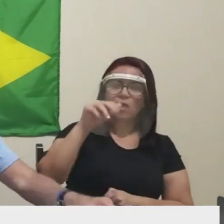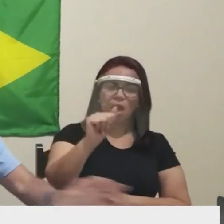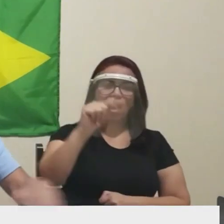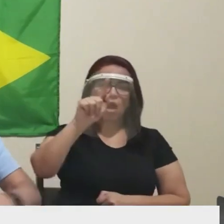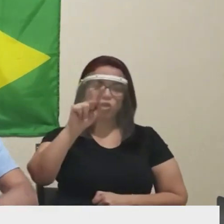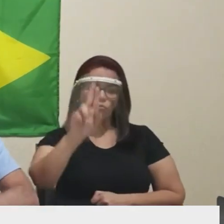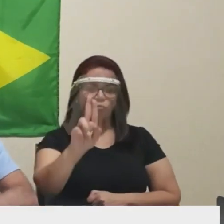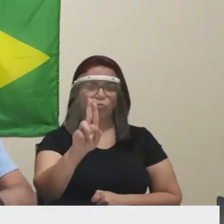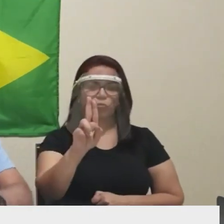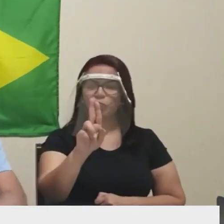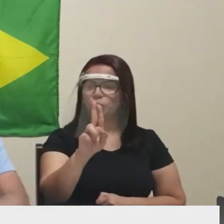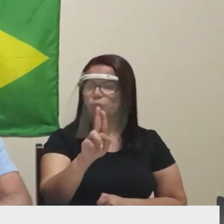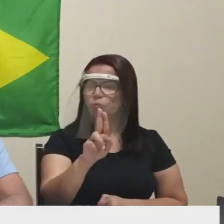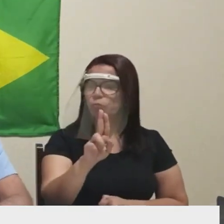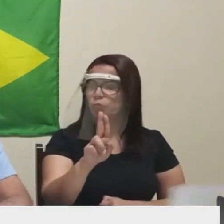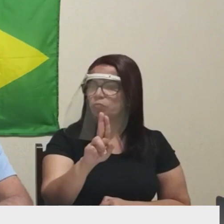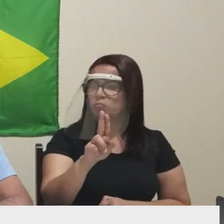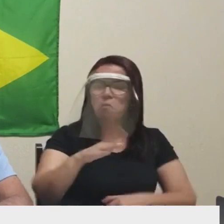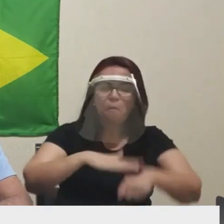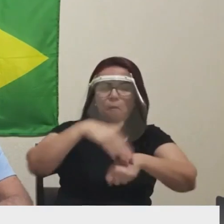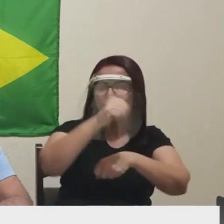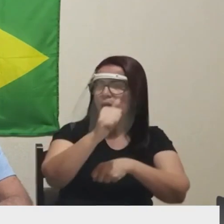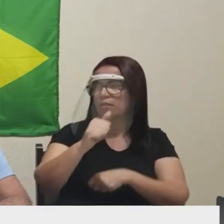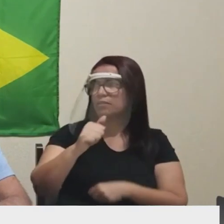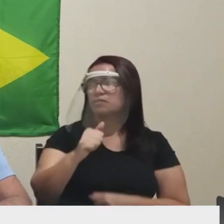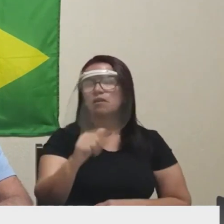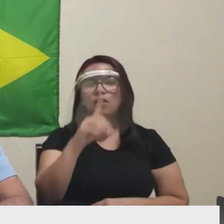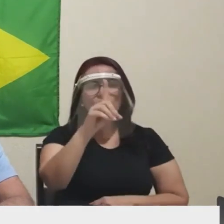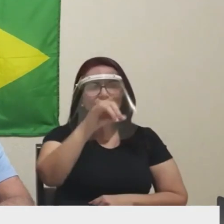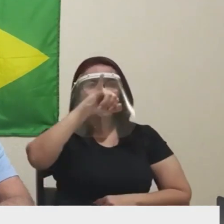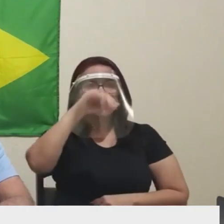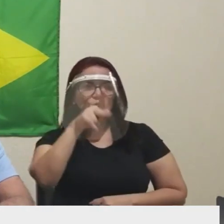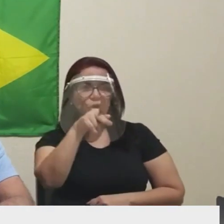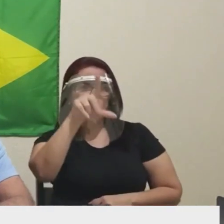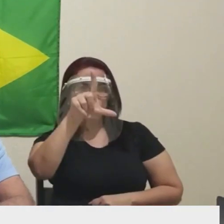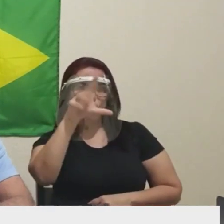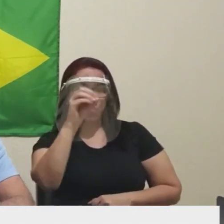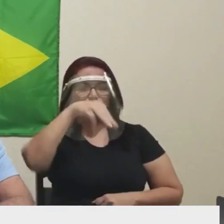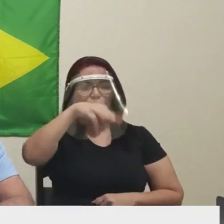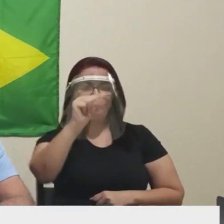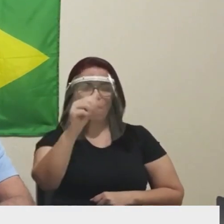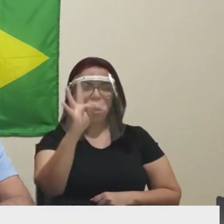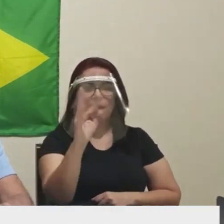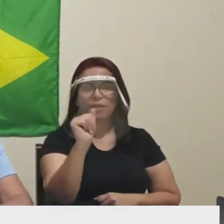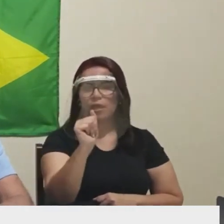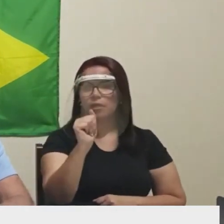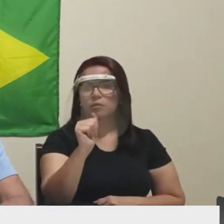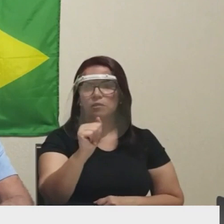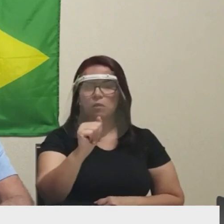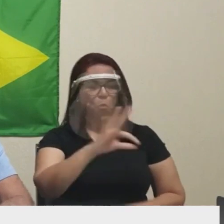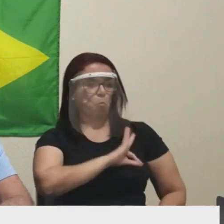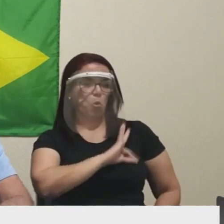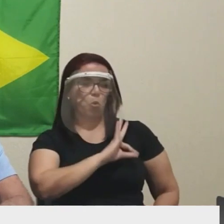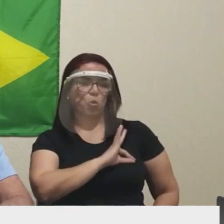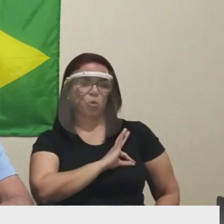AGU. Uma coisa mais? Diplomatas, tá certo. Agora, pessoal, militar, por exemplo. Se